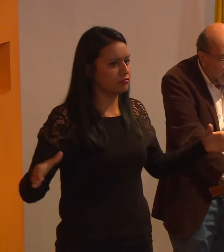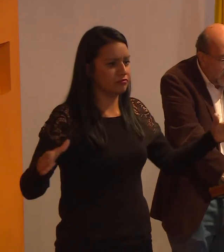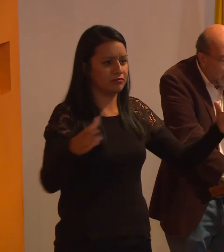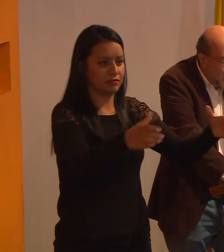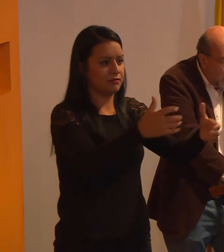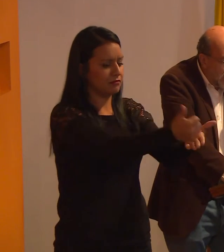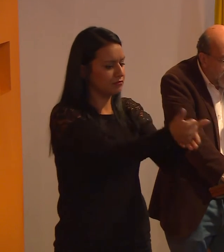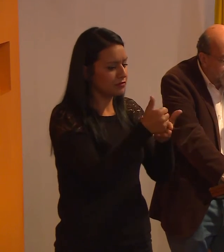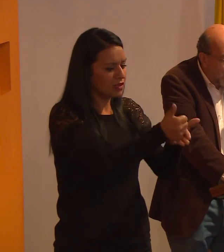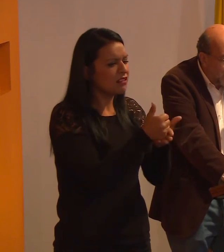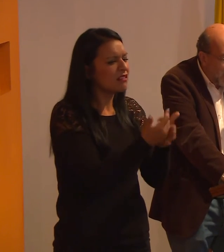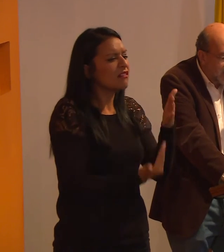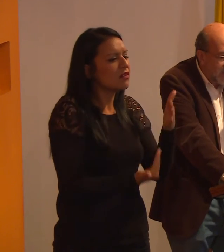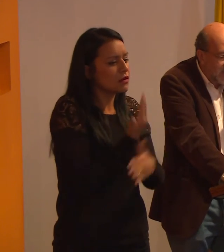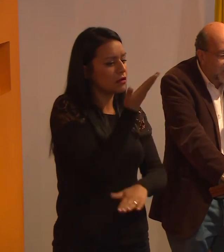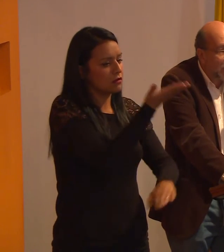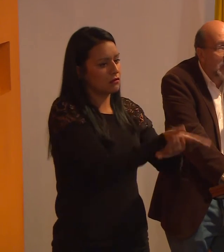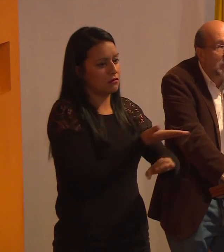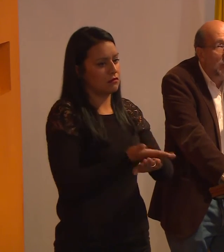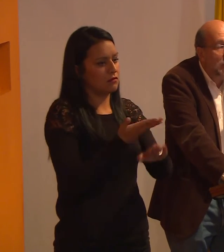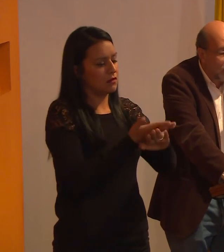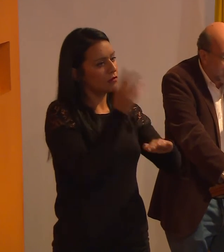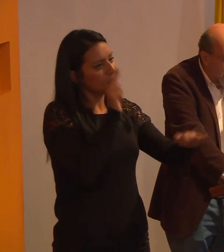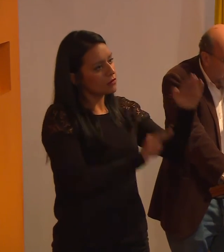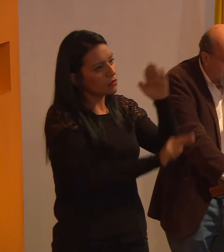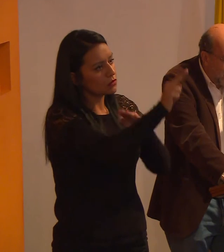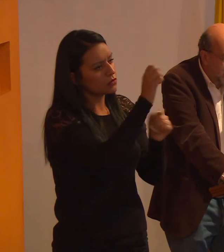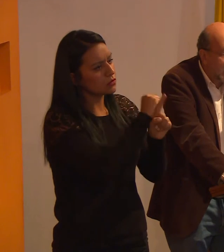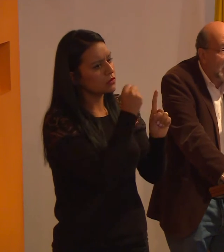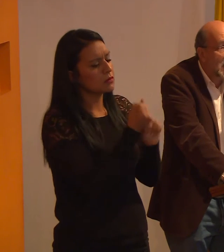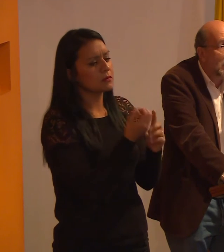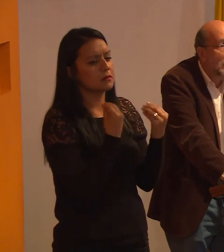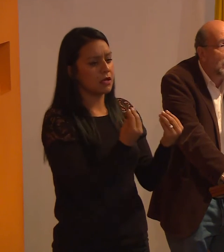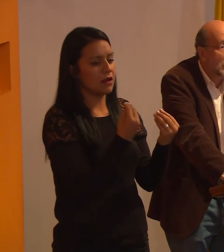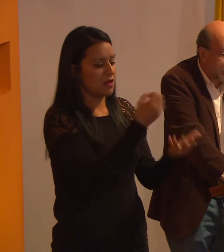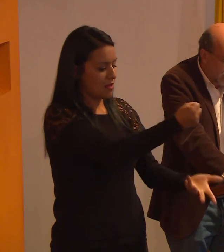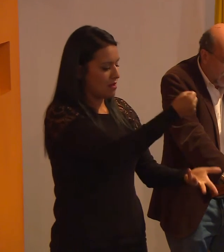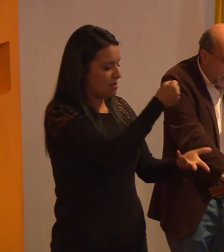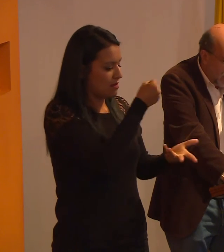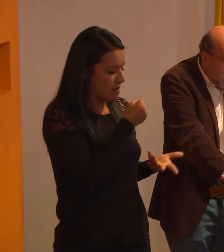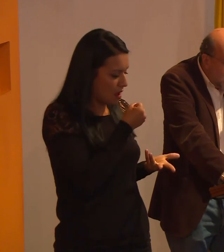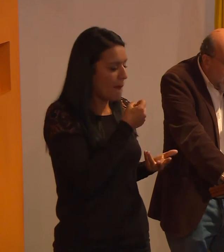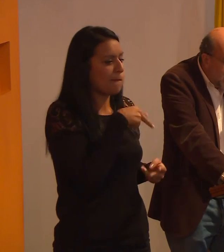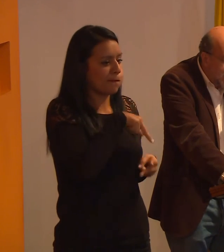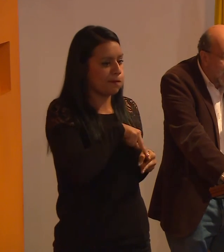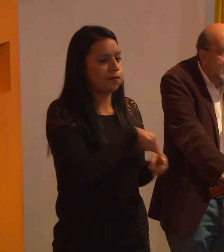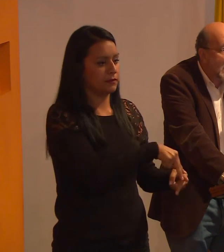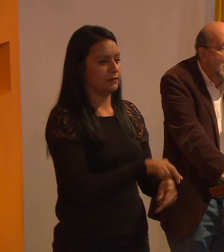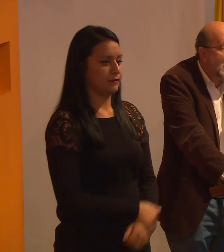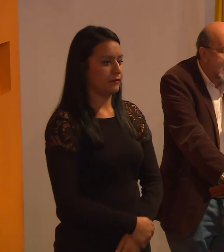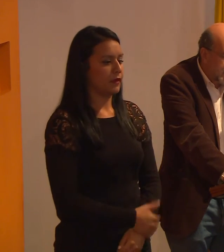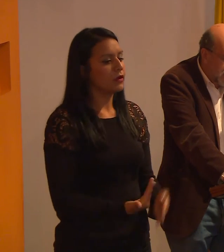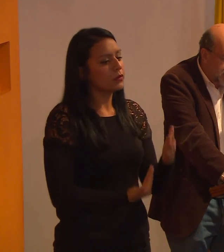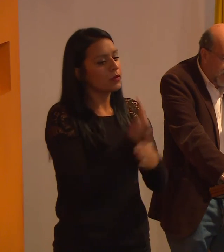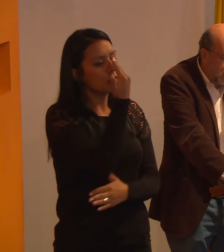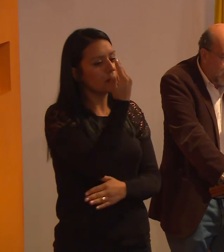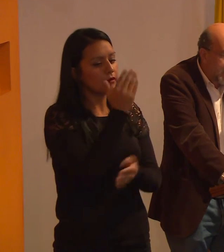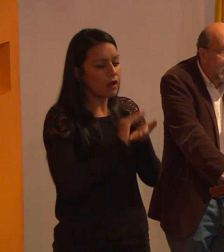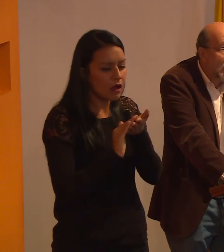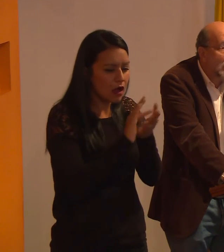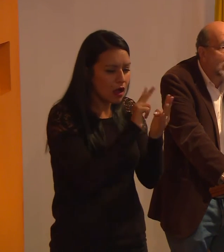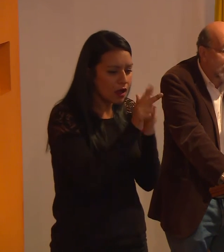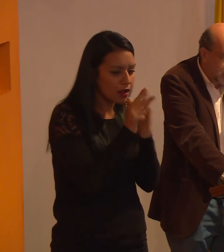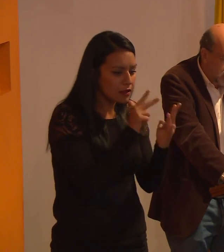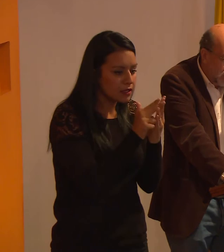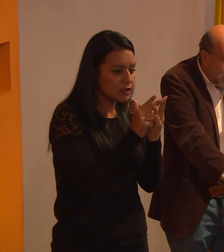todos, nuevas propuestas de proyección social para obtener recursos, nuevas alternativas para